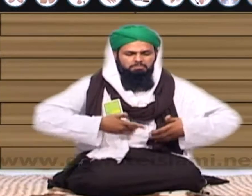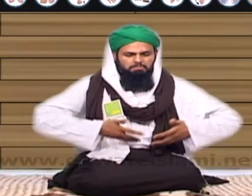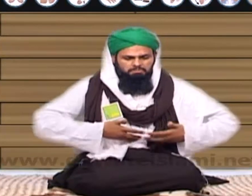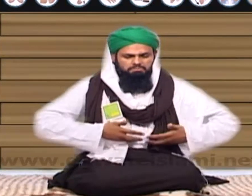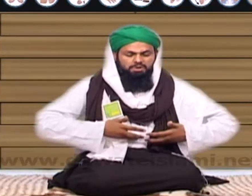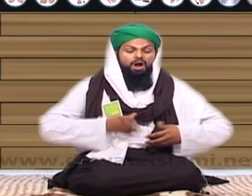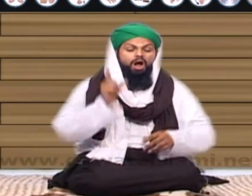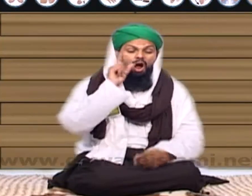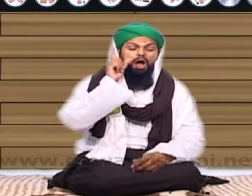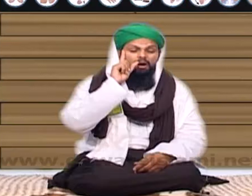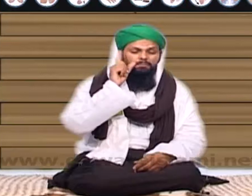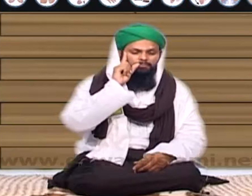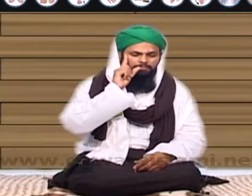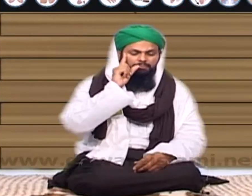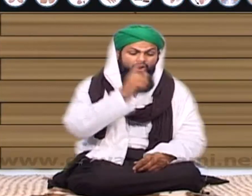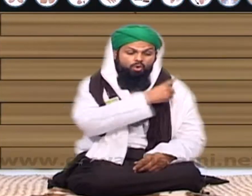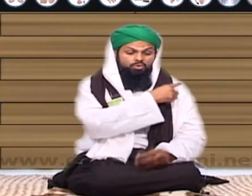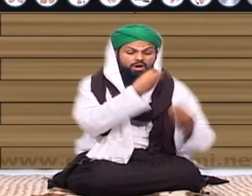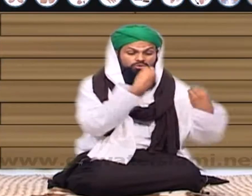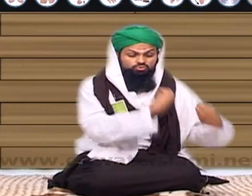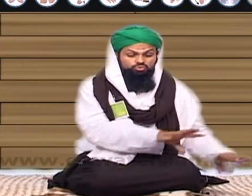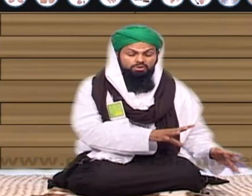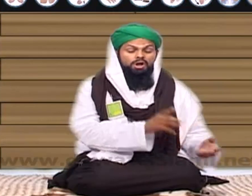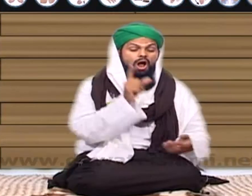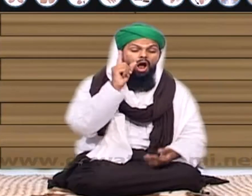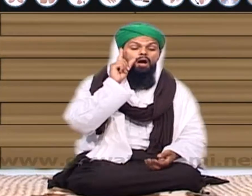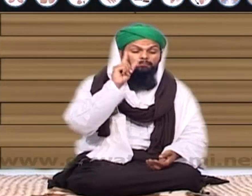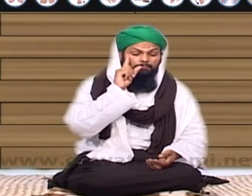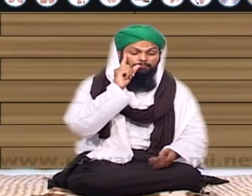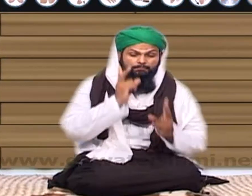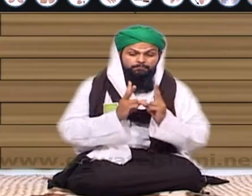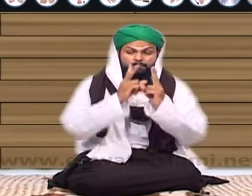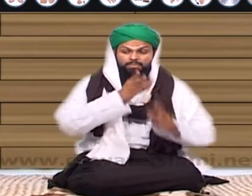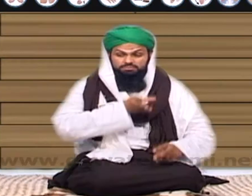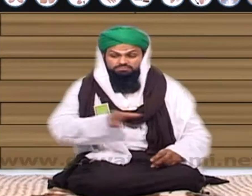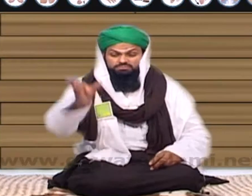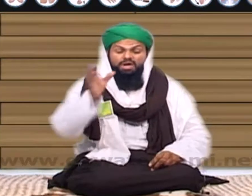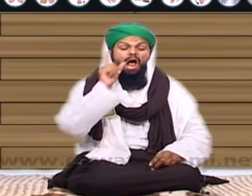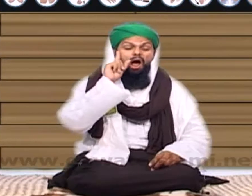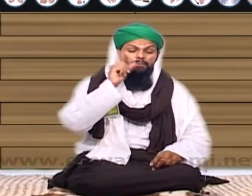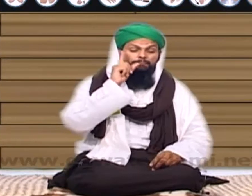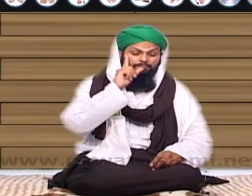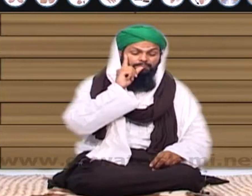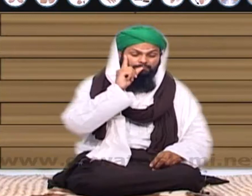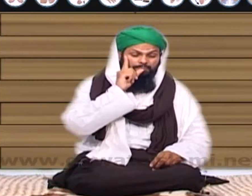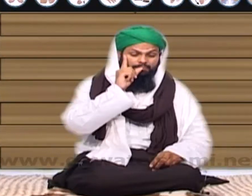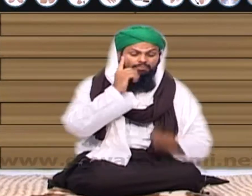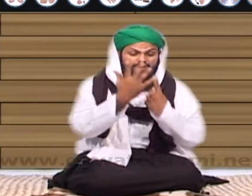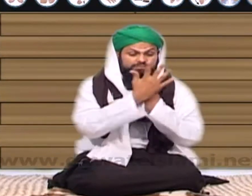ان کھیل تماشوں میں رہیں گے، کب تک ہم گناہوں میں پڑے رہیں گے، کب تک ہم مسجدوں کی طرف نہیں آئیں گے، کب تک